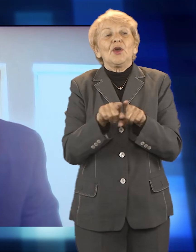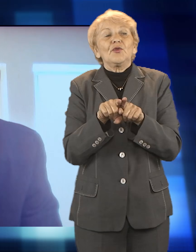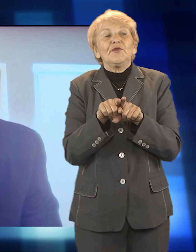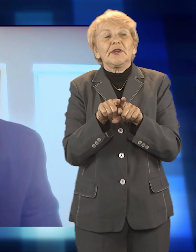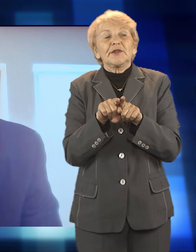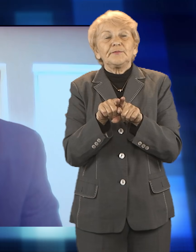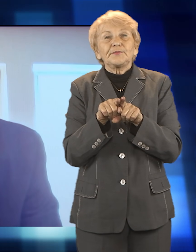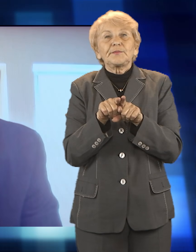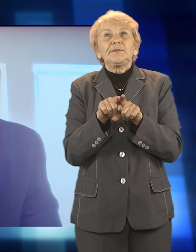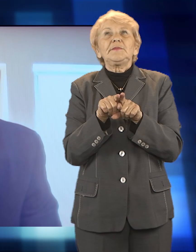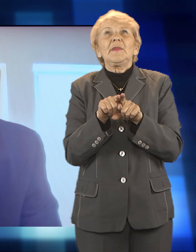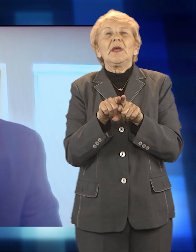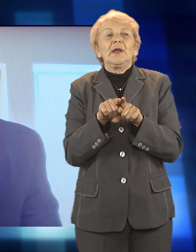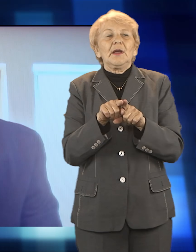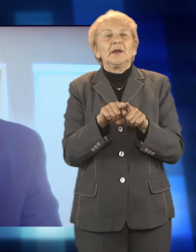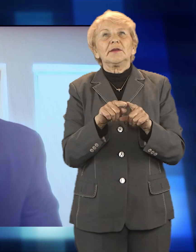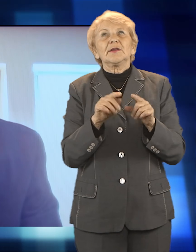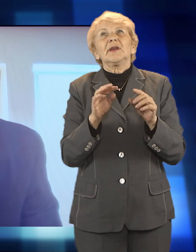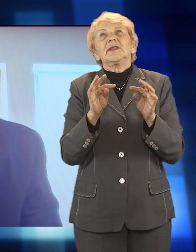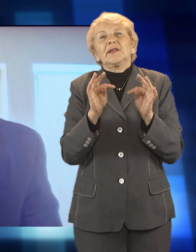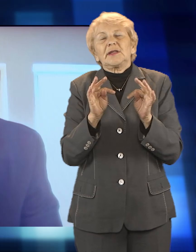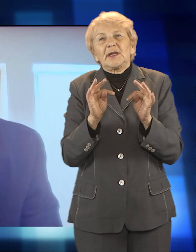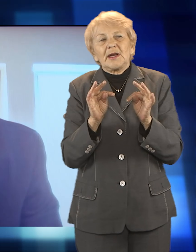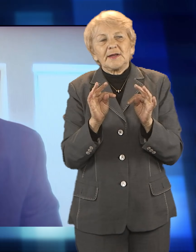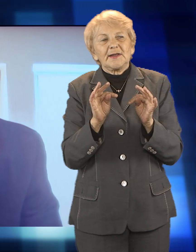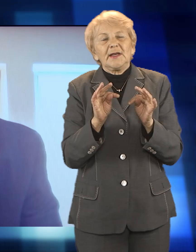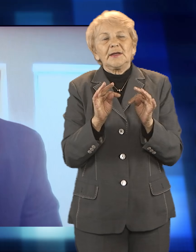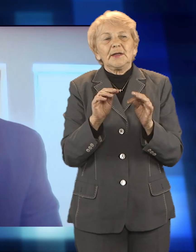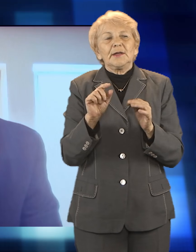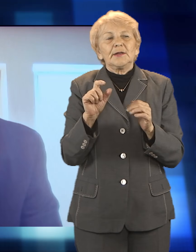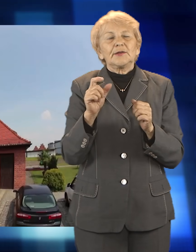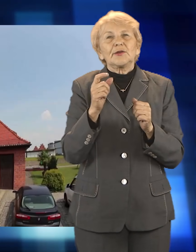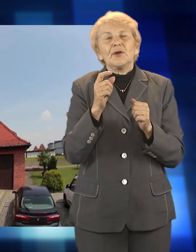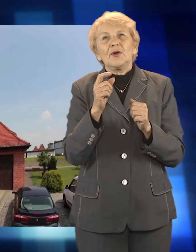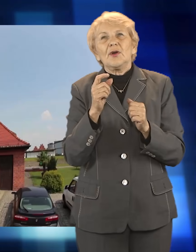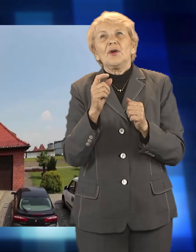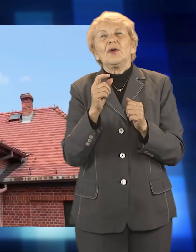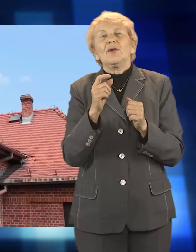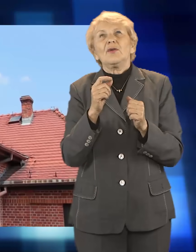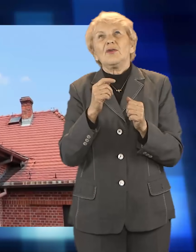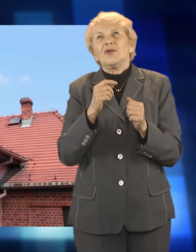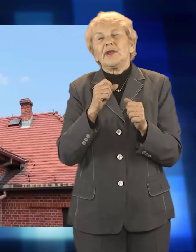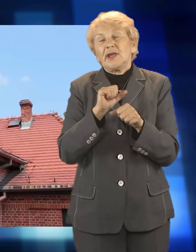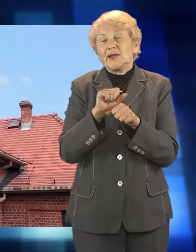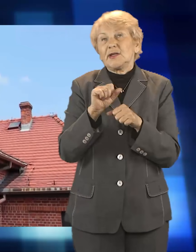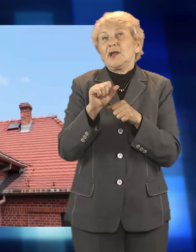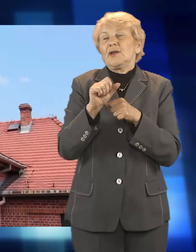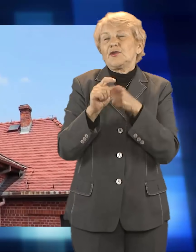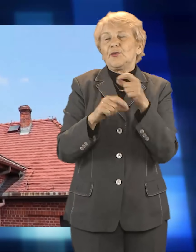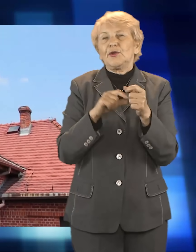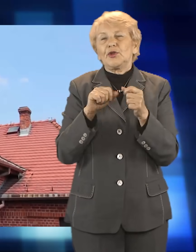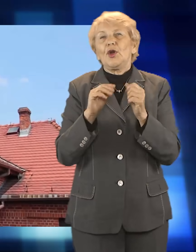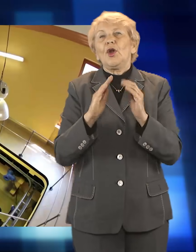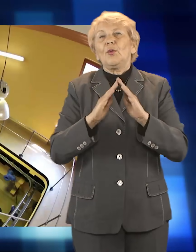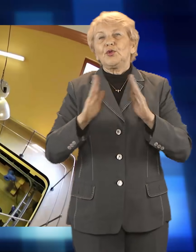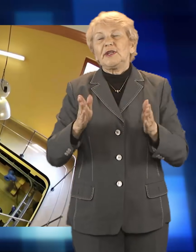decyzjami było zablokowane i oddzielenie filmy z korzystania z przez osoby postronne czyli wszystkie nasze budynki są